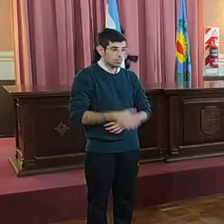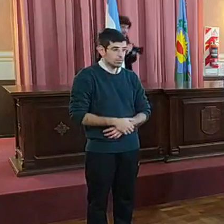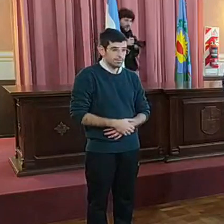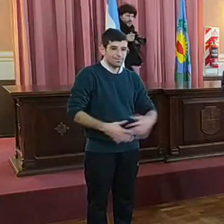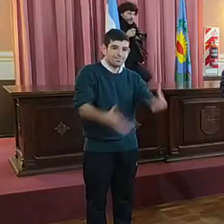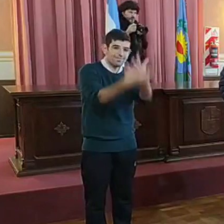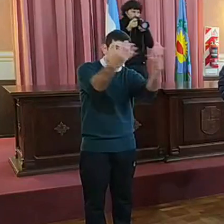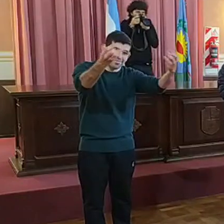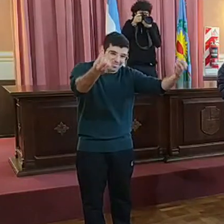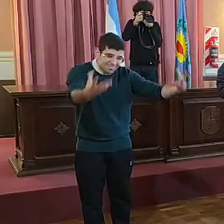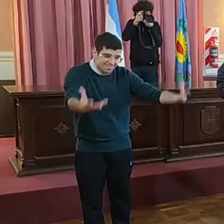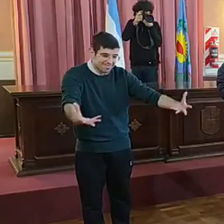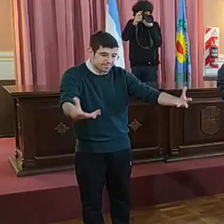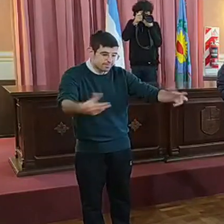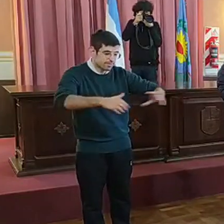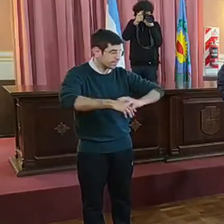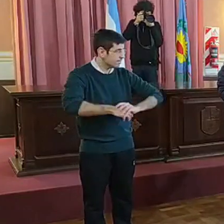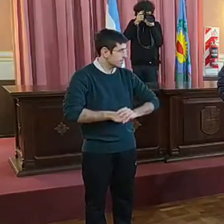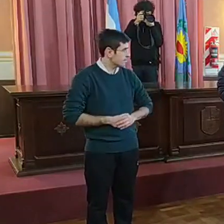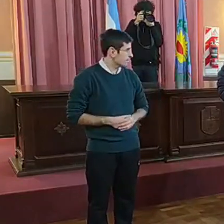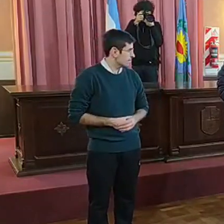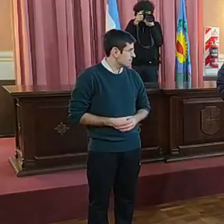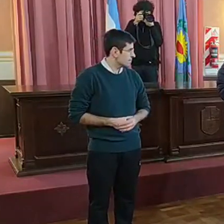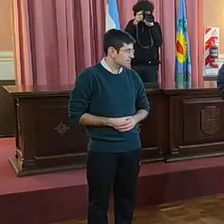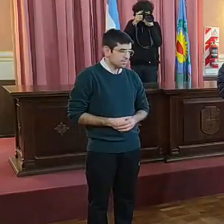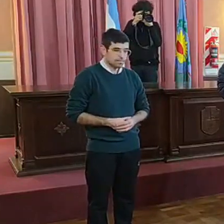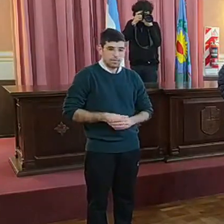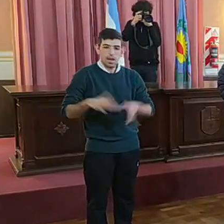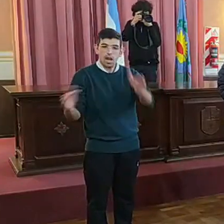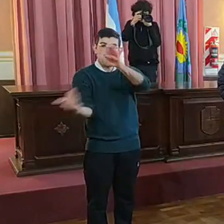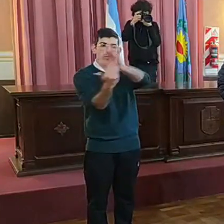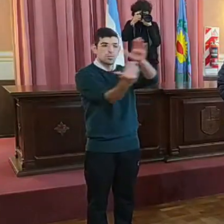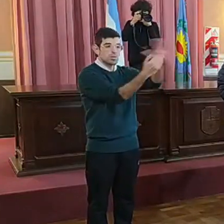Buenos días, buenos días autoridades,